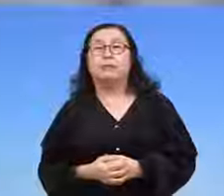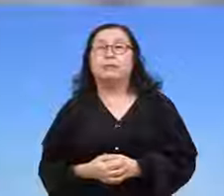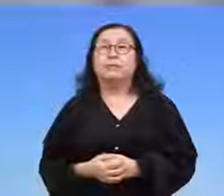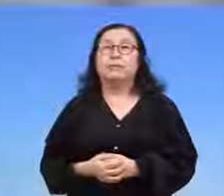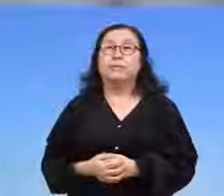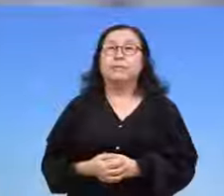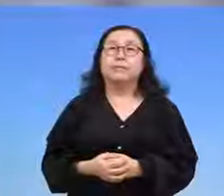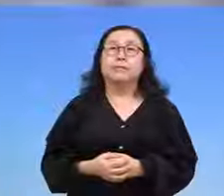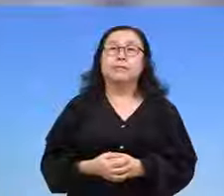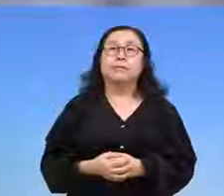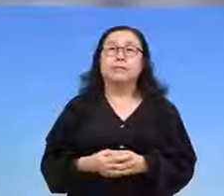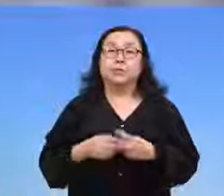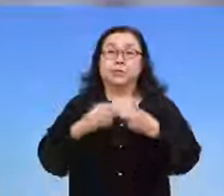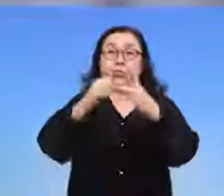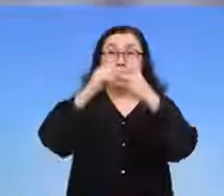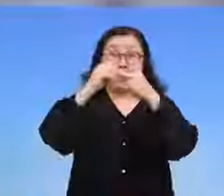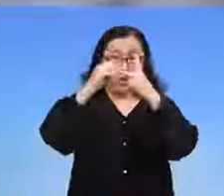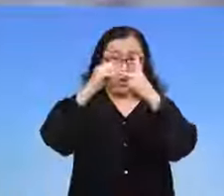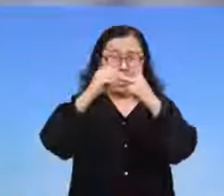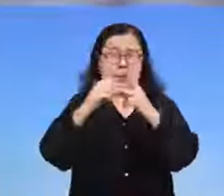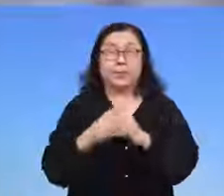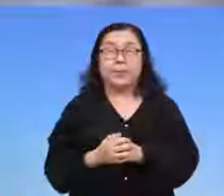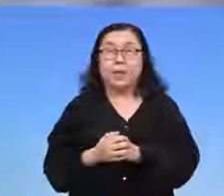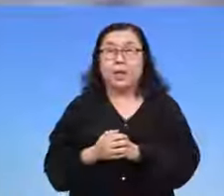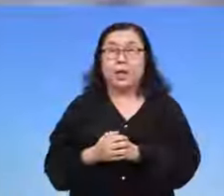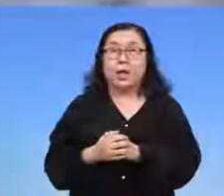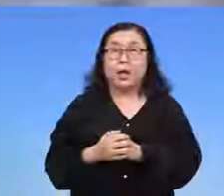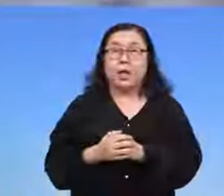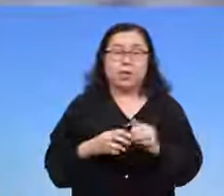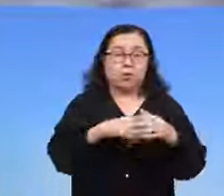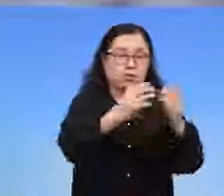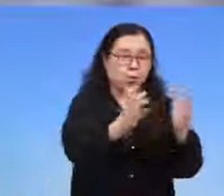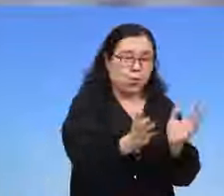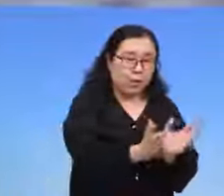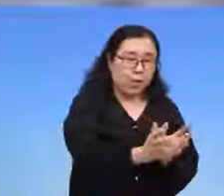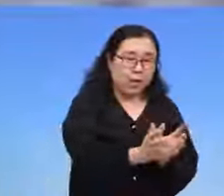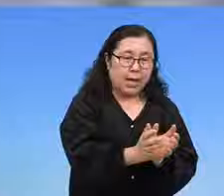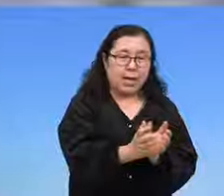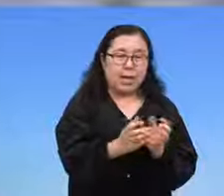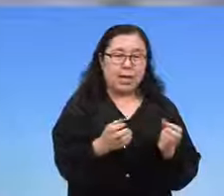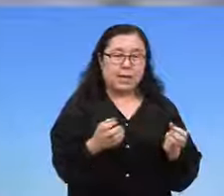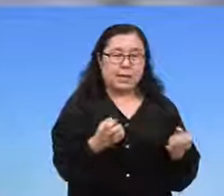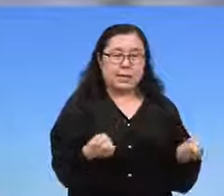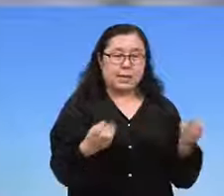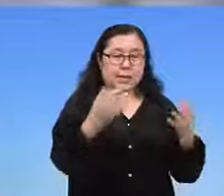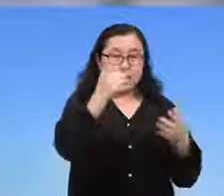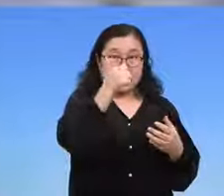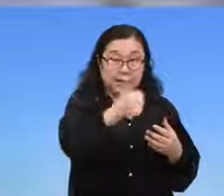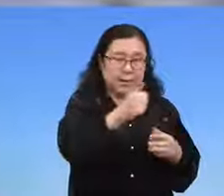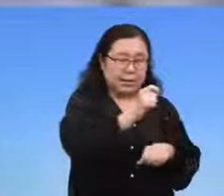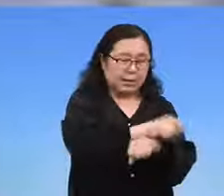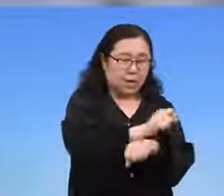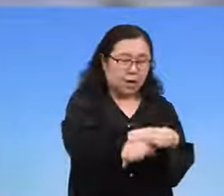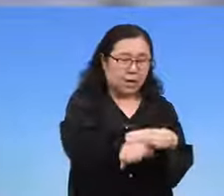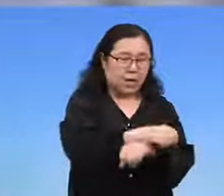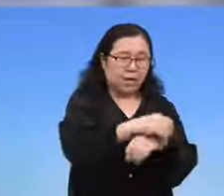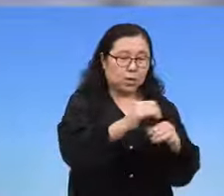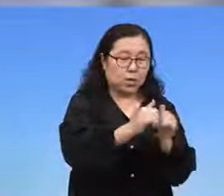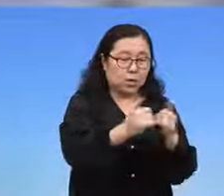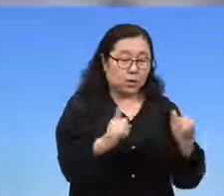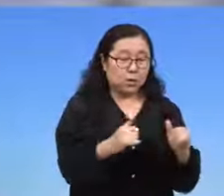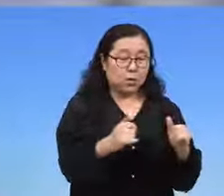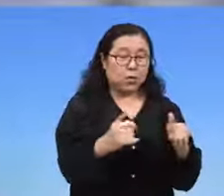생각합니다. 그런가 하면은 두 번째로 나오는 그룹인 이 대제사장과 서기관들도